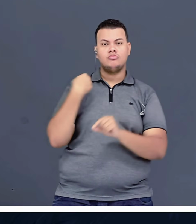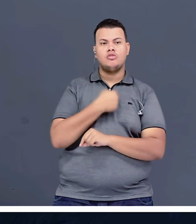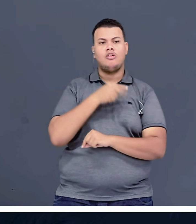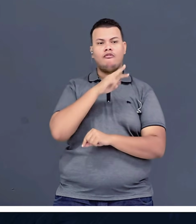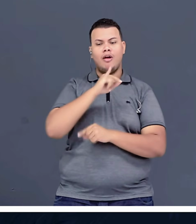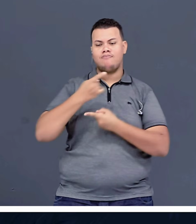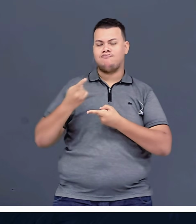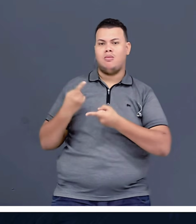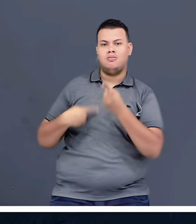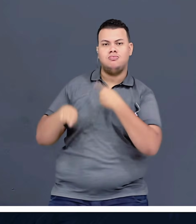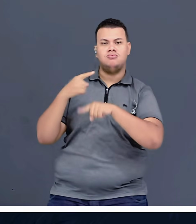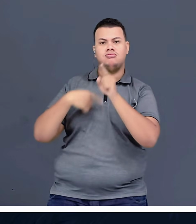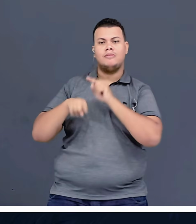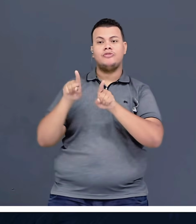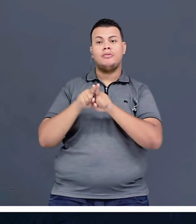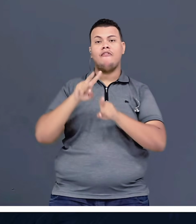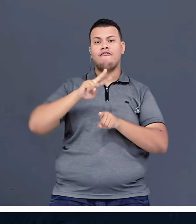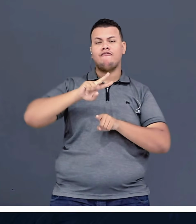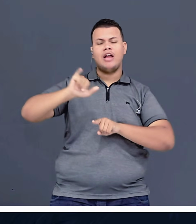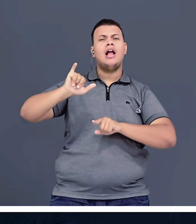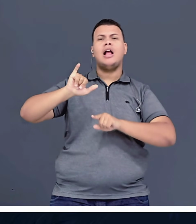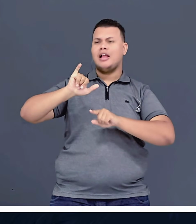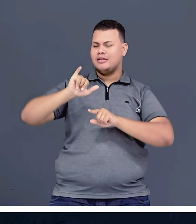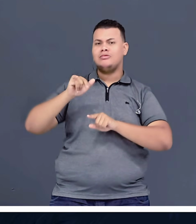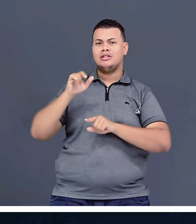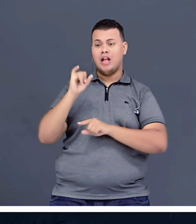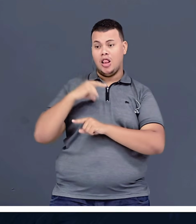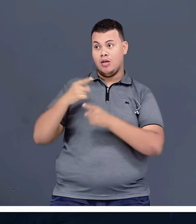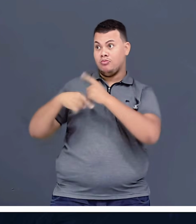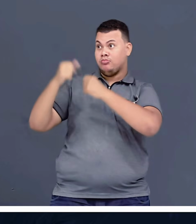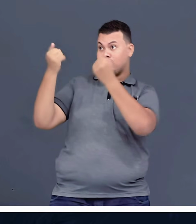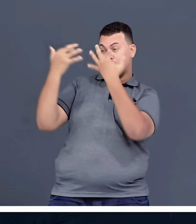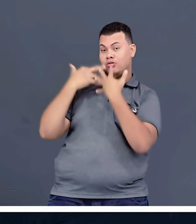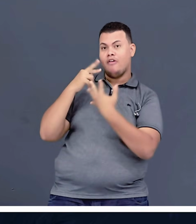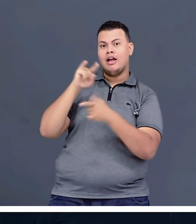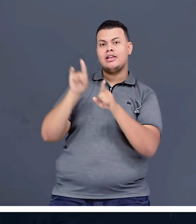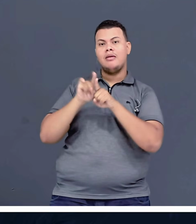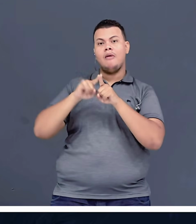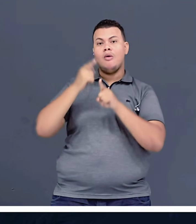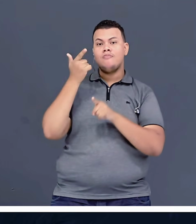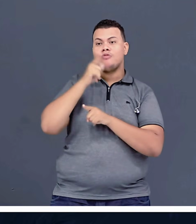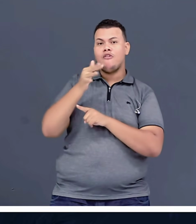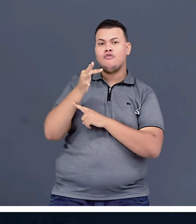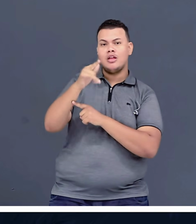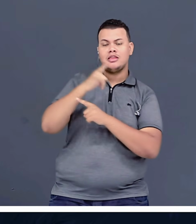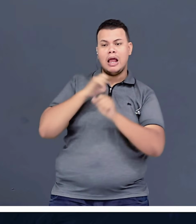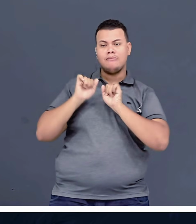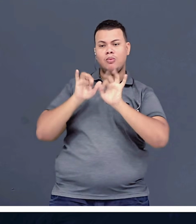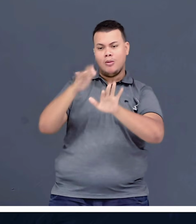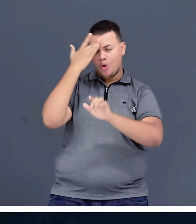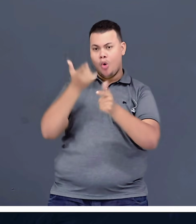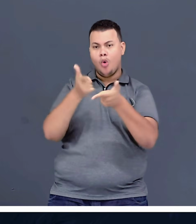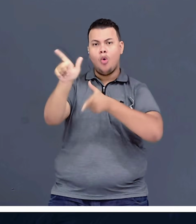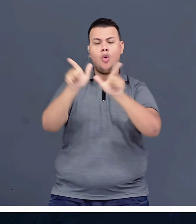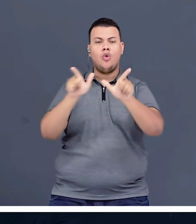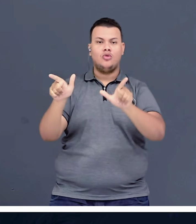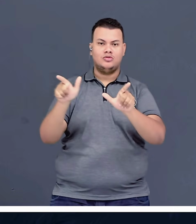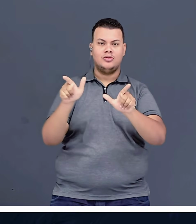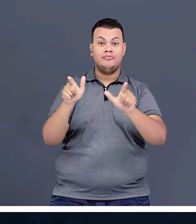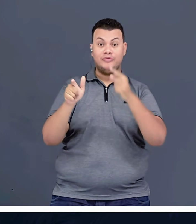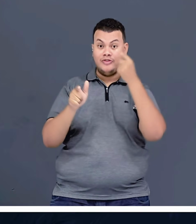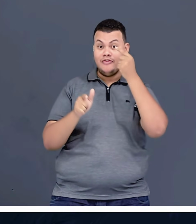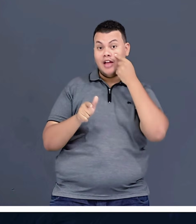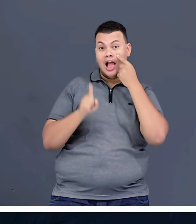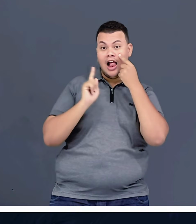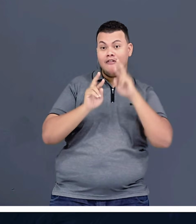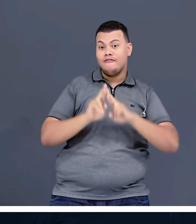transbordar. Inclusive nós vamos ser uma bênção tal, que a gente vai conseguir abençoar a vida de outros que estão casando agora. Percebe que é